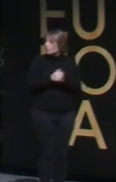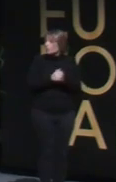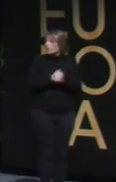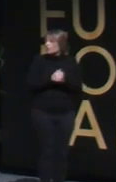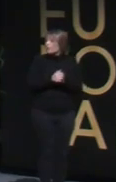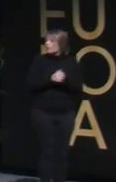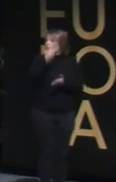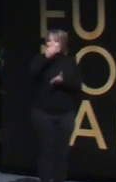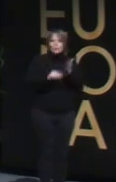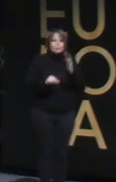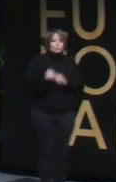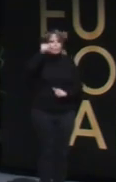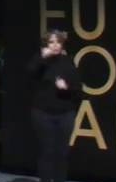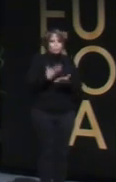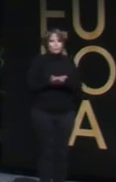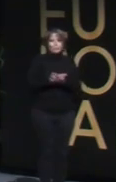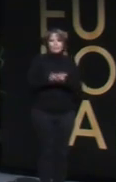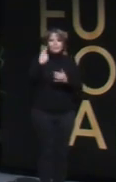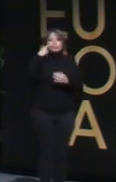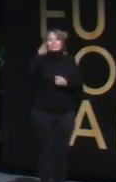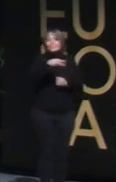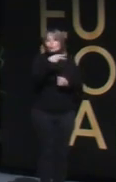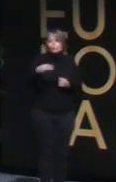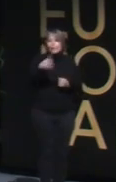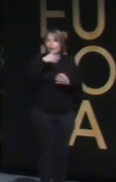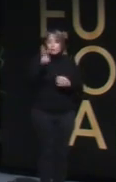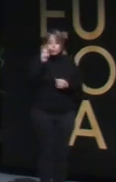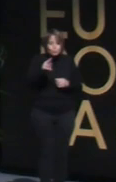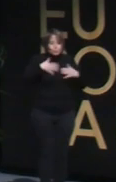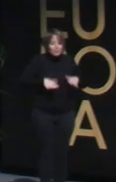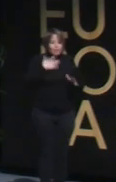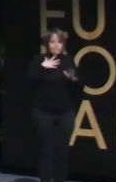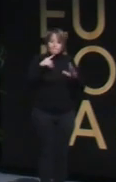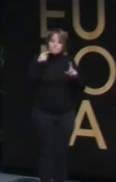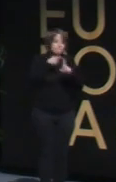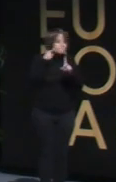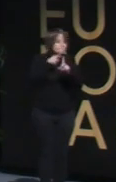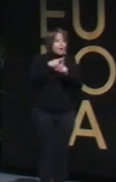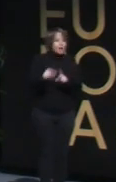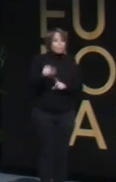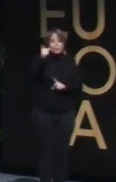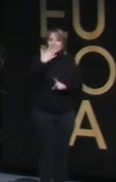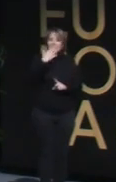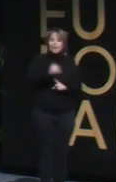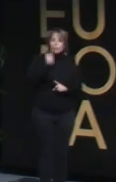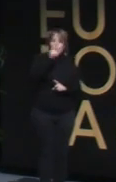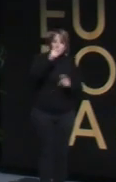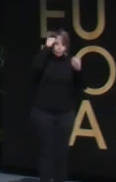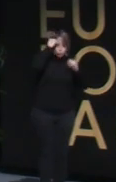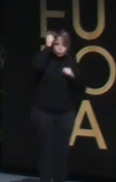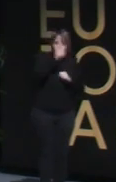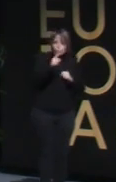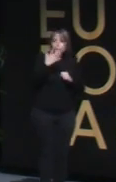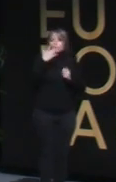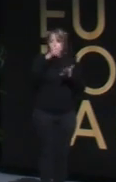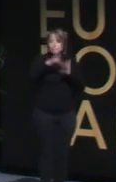tienes como aprobados, ¿no? Entonces, el resultado. Y yo ahora me veo con mi hija que no, que tiene que aprobar, ¿no? Si no aprueba es que no ha estudiado. Pero también nos pasa